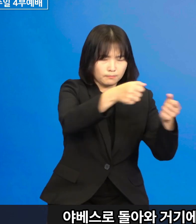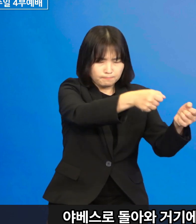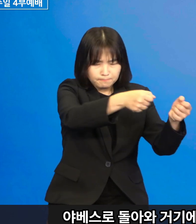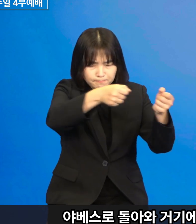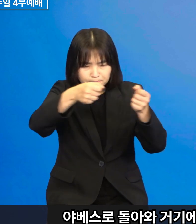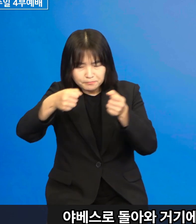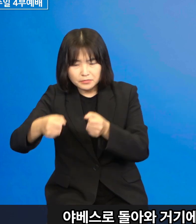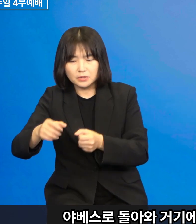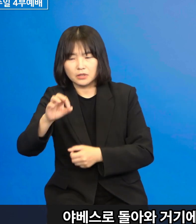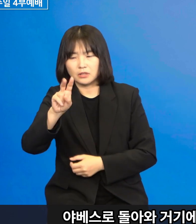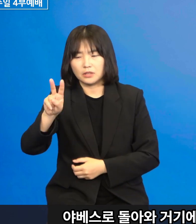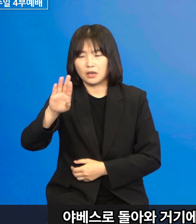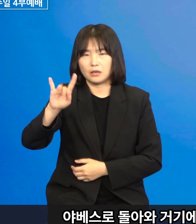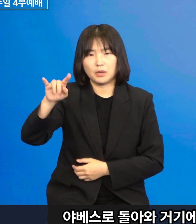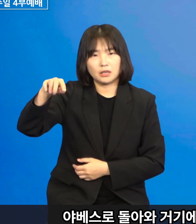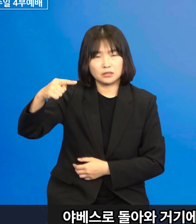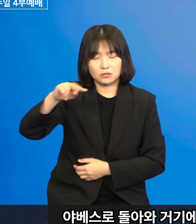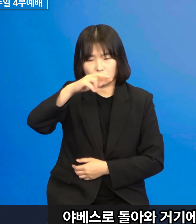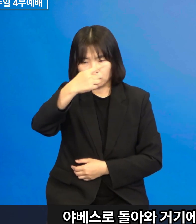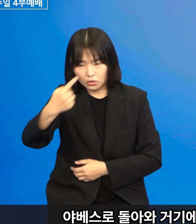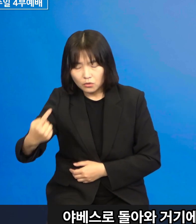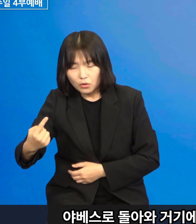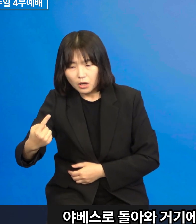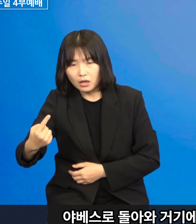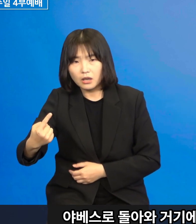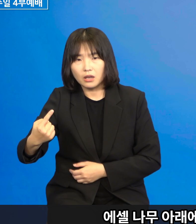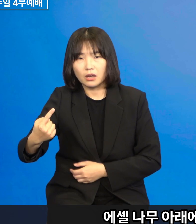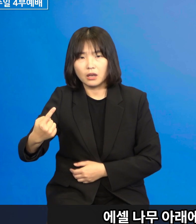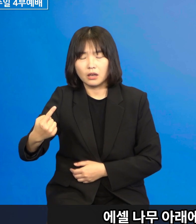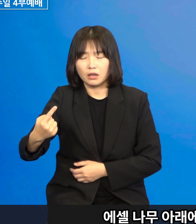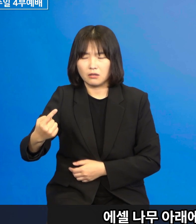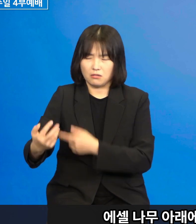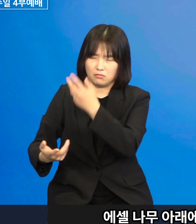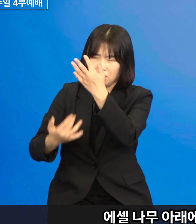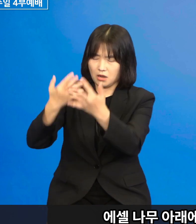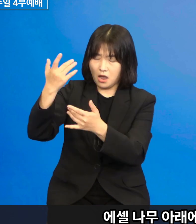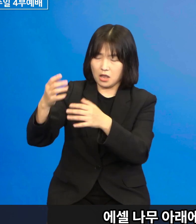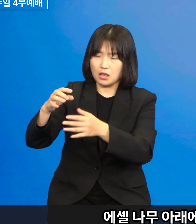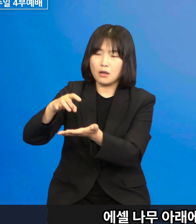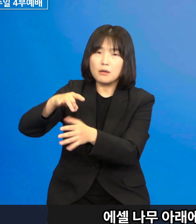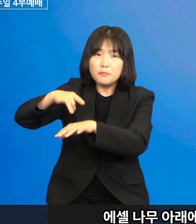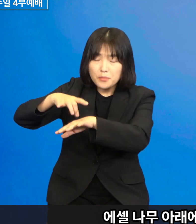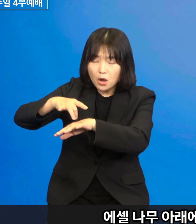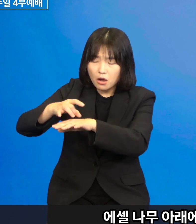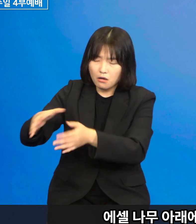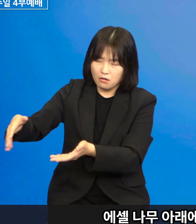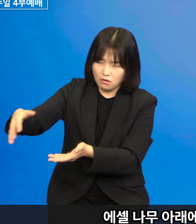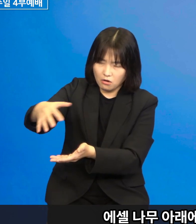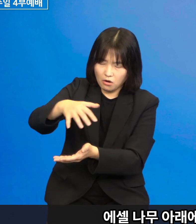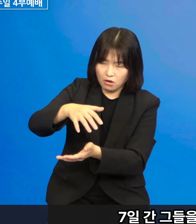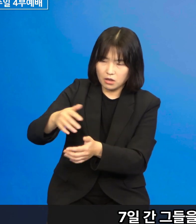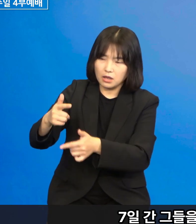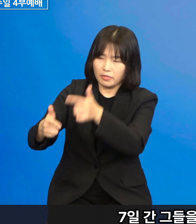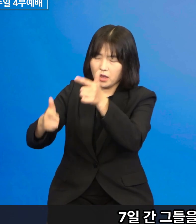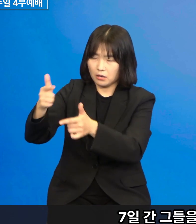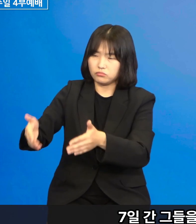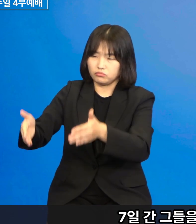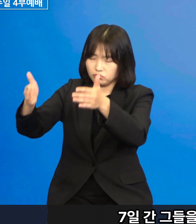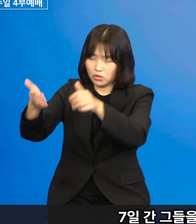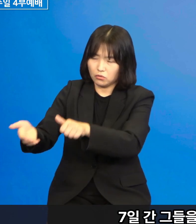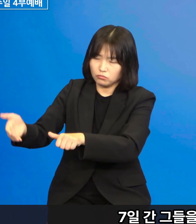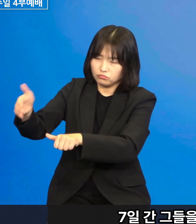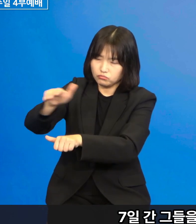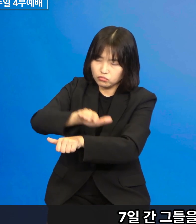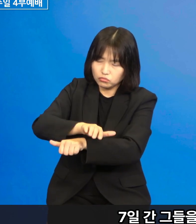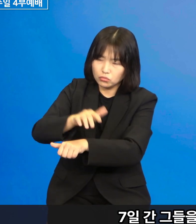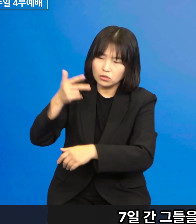돌아와 거기에서 화장을 하고 뼈를 거두어서 에셀 나무 아래에 묻고 장례를 치러주고 7일간